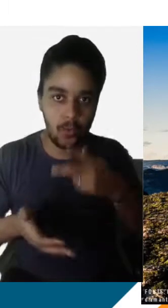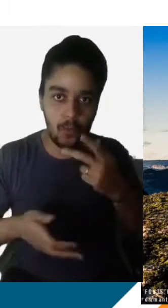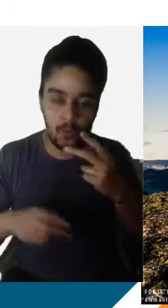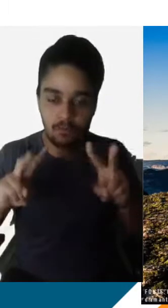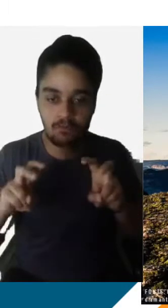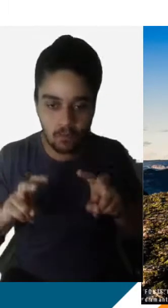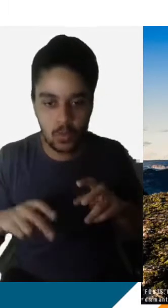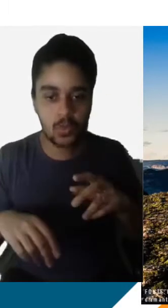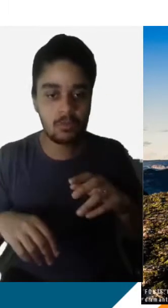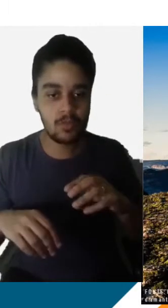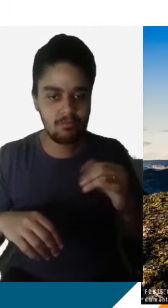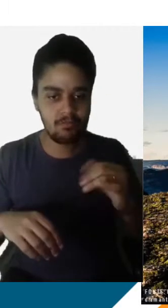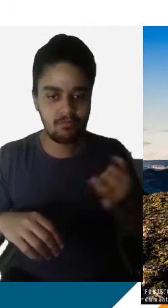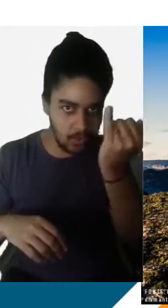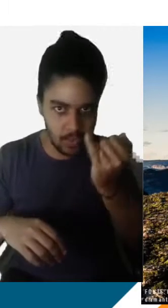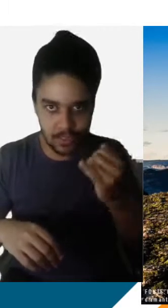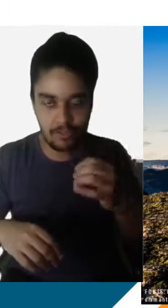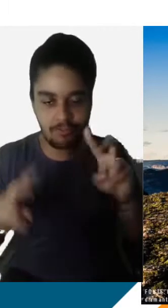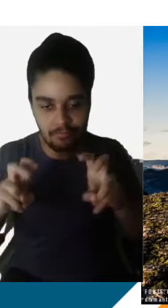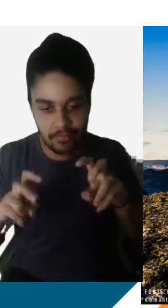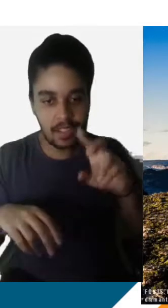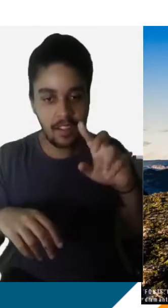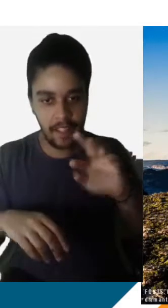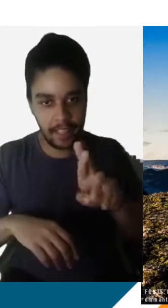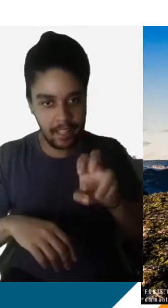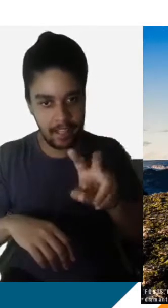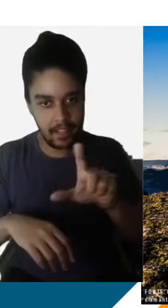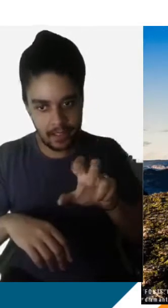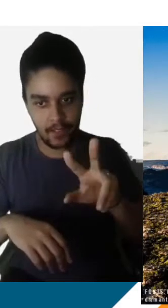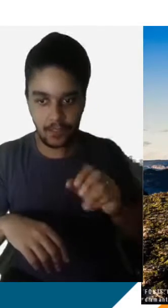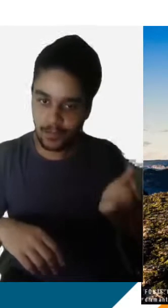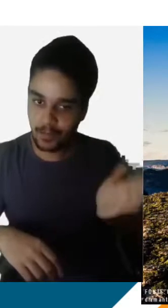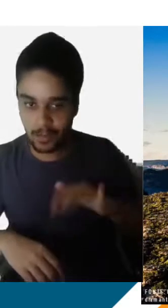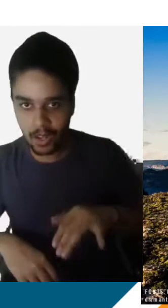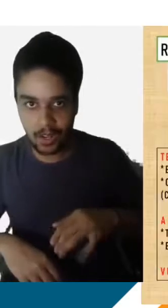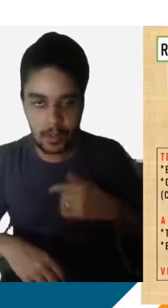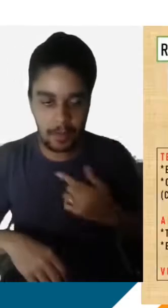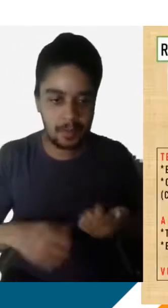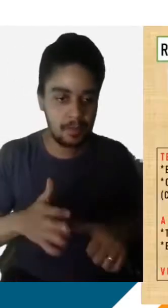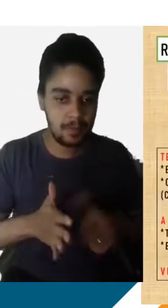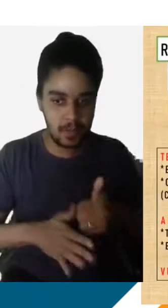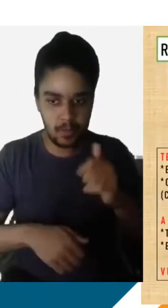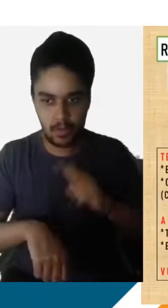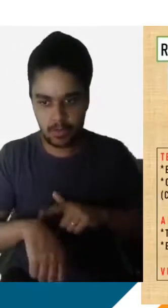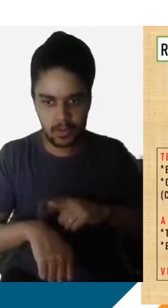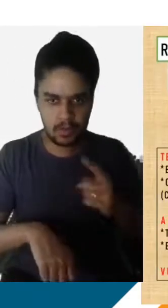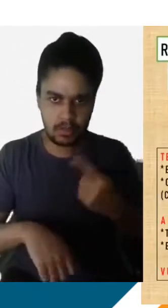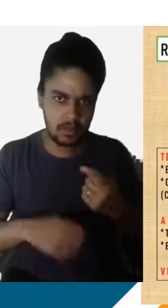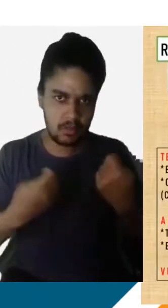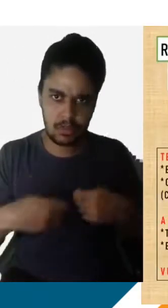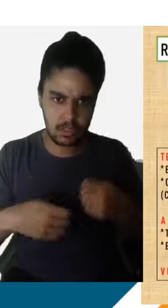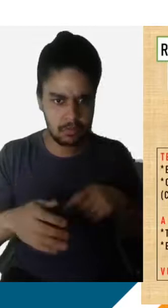importante e imperdível que é relevo. Então, sem mais delongas, simbora! No primeiro momento, a gente precisa fazer